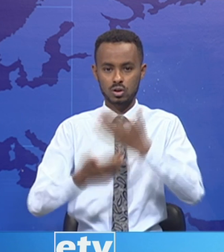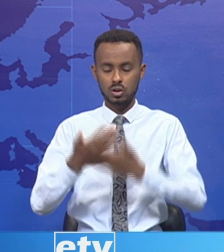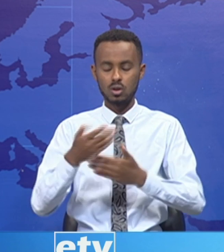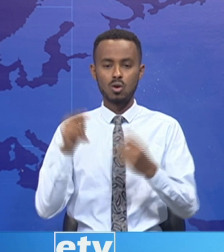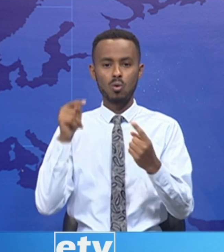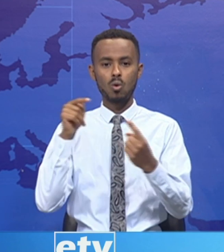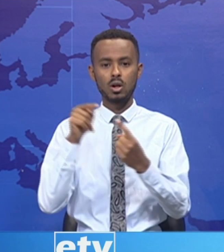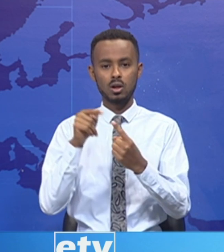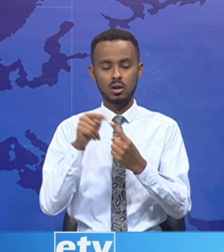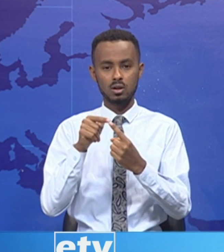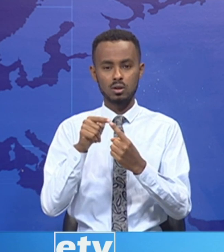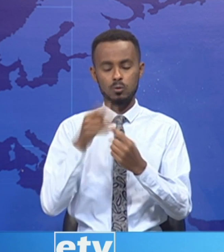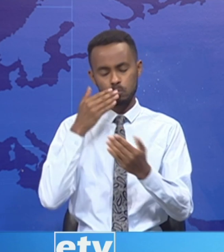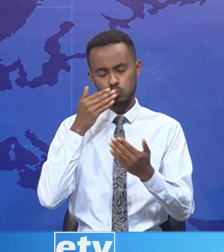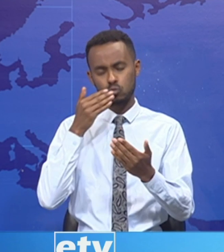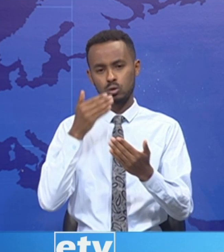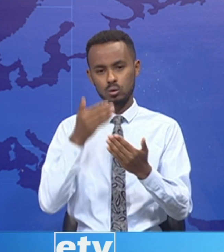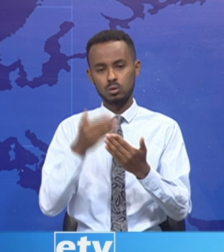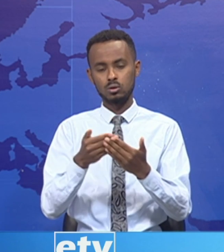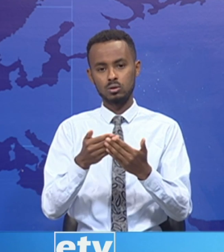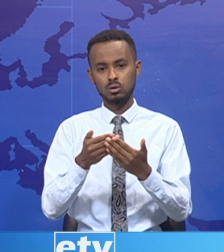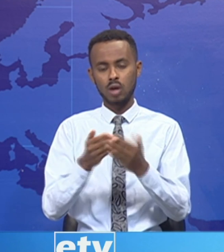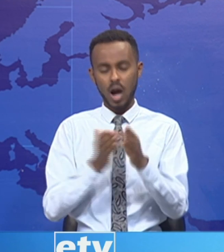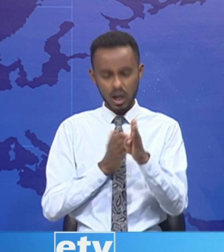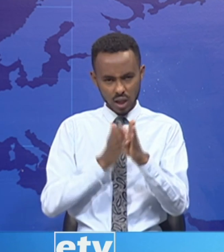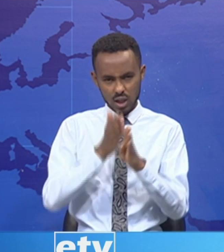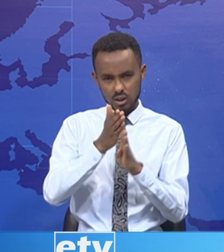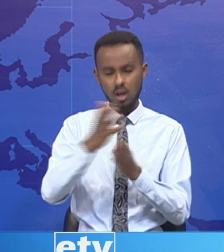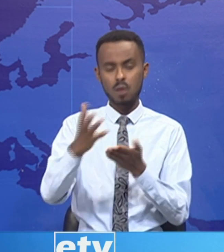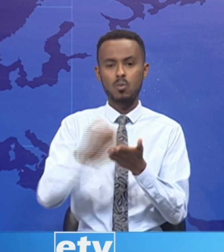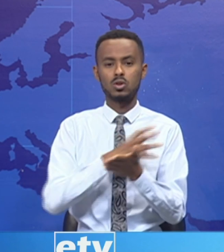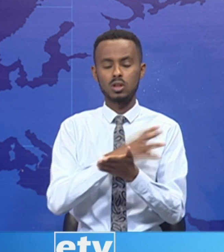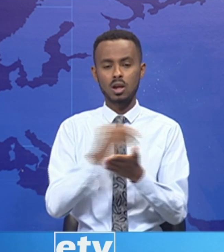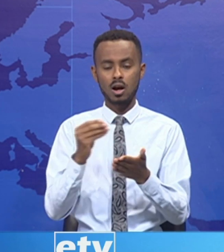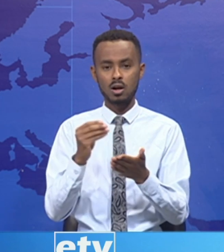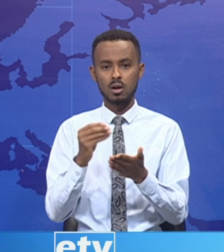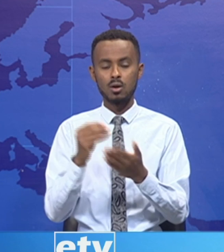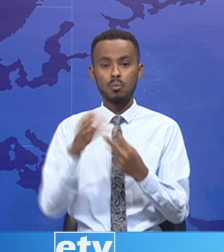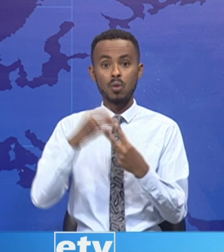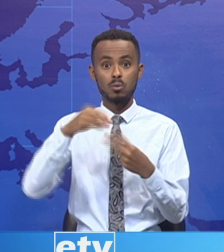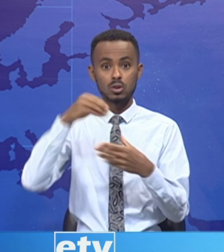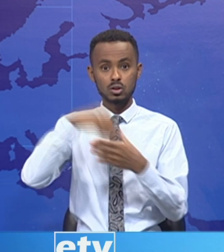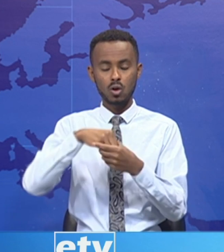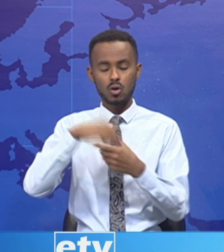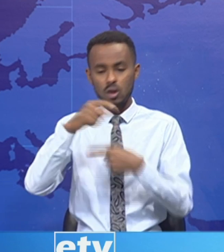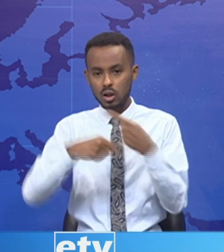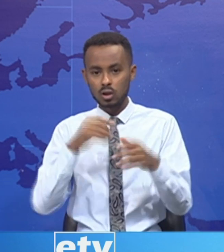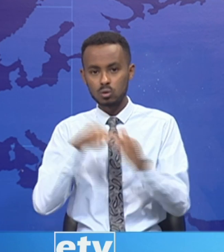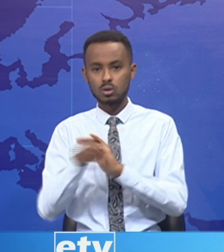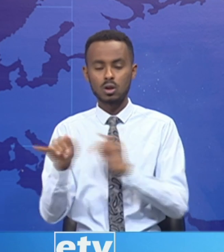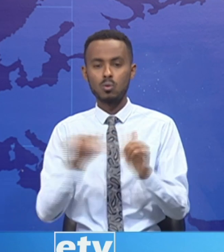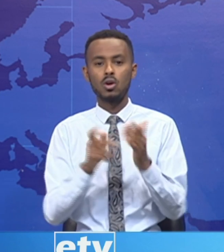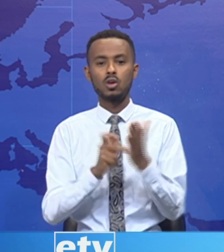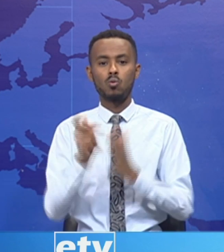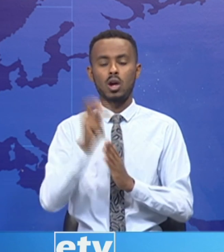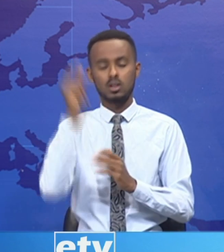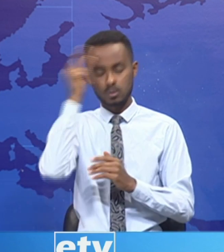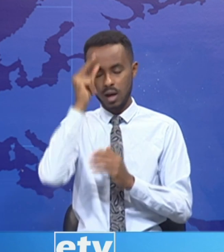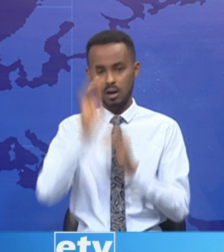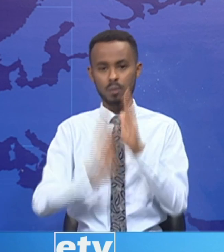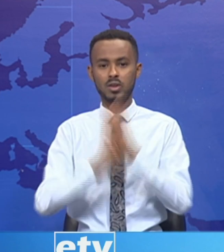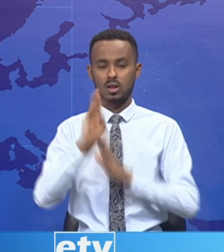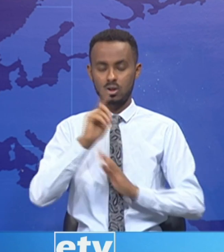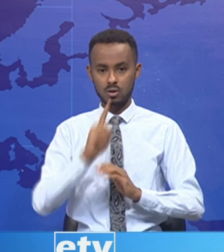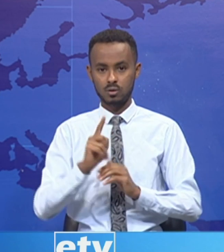ወደ ጥሩ አቅጣጫ የሚወስድና በመርጫው ሂደት ውስጥ ደግሞ የዲሞክራሲ ባህልን የሚያሳድግ